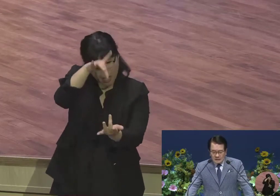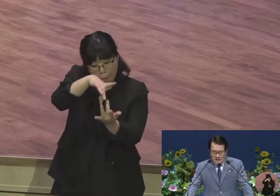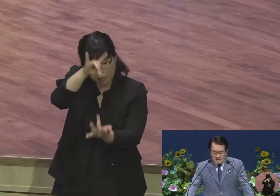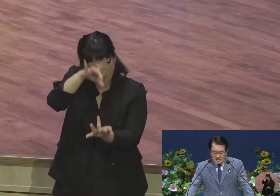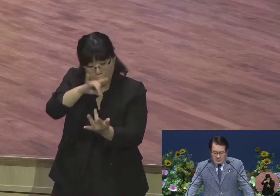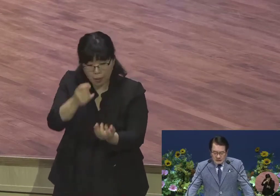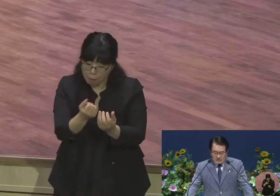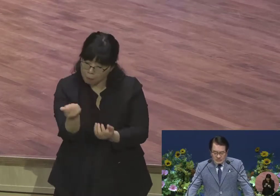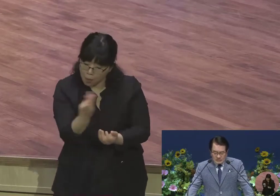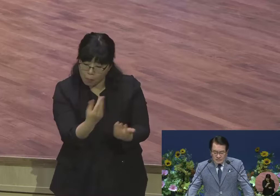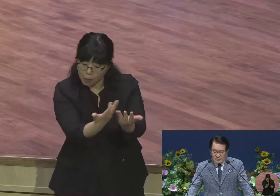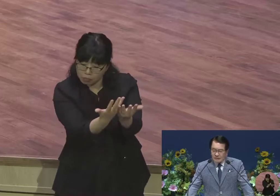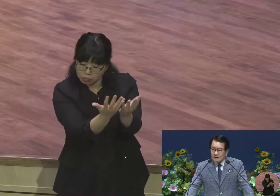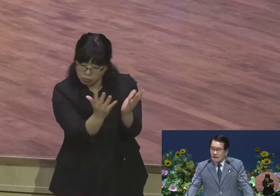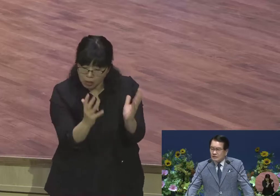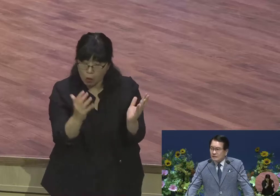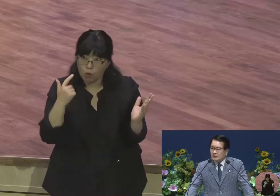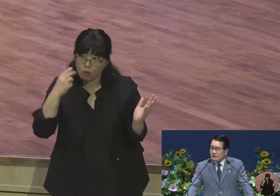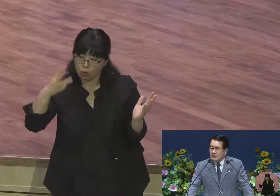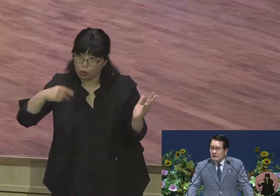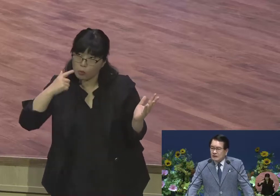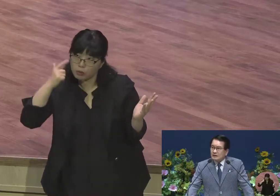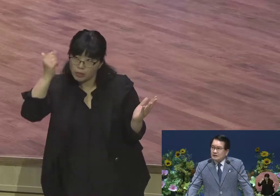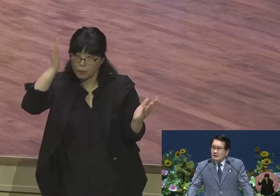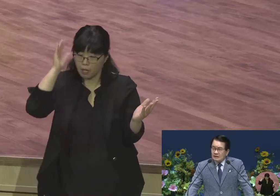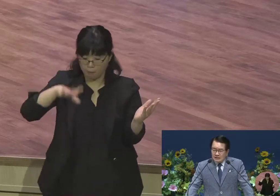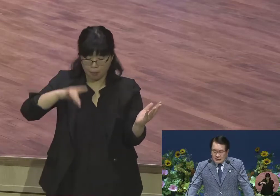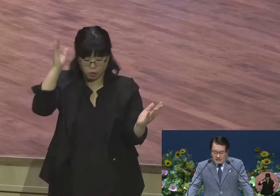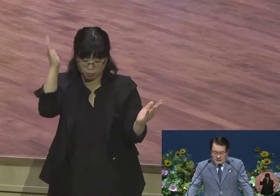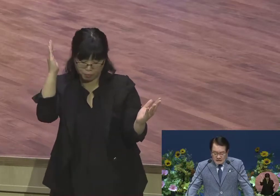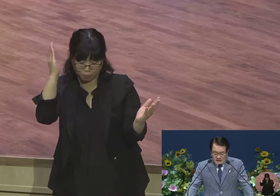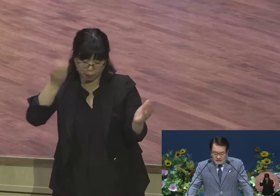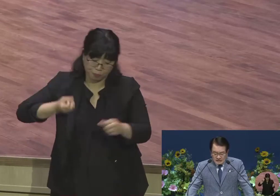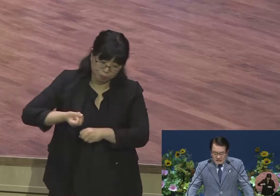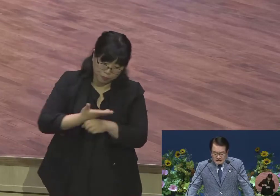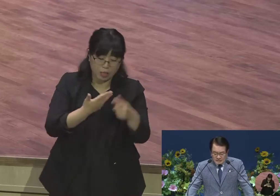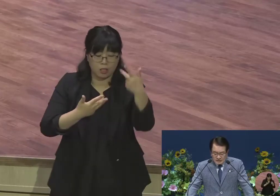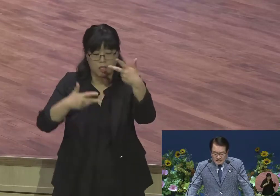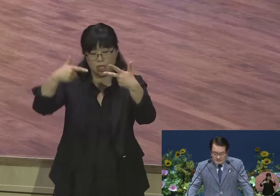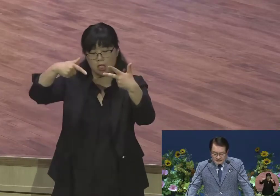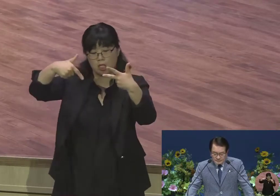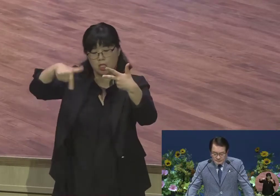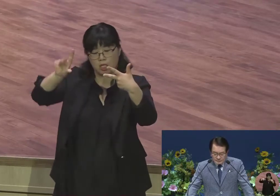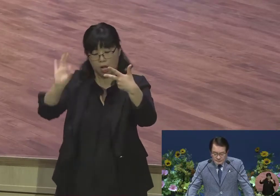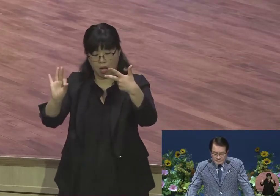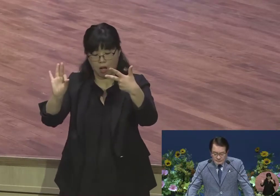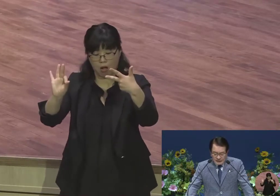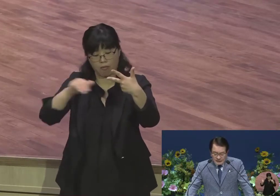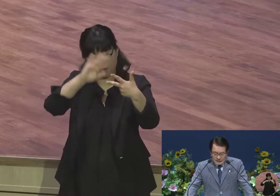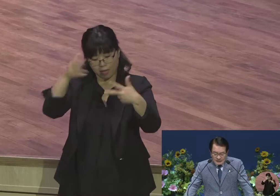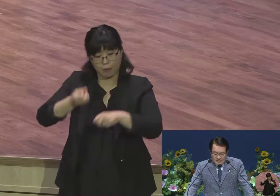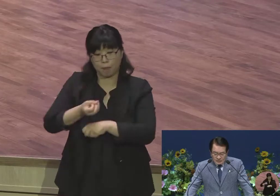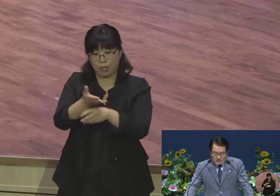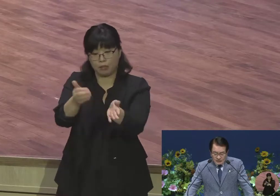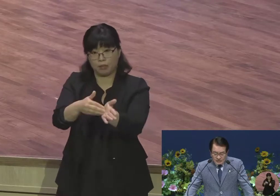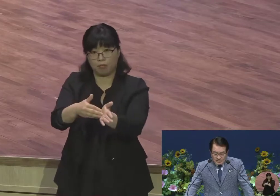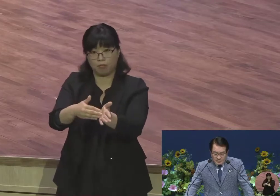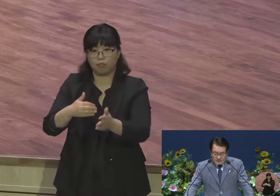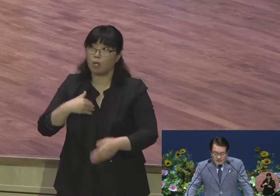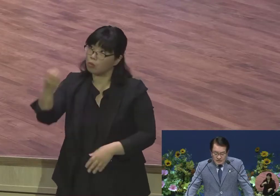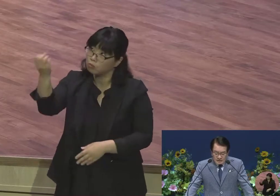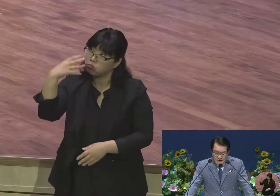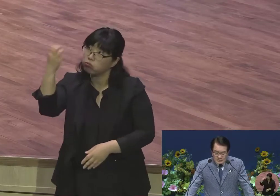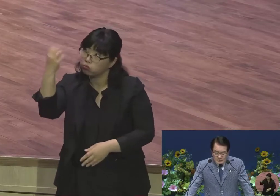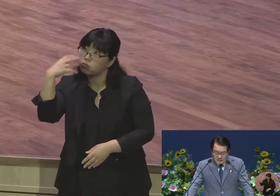대화를 여러 가지로 지금 개혁을 하기 위해서 진행을 그렇게 했었습니다. 두 번째